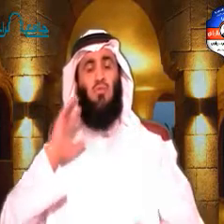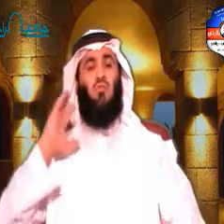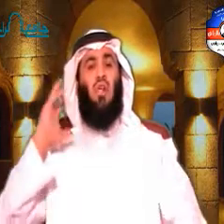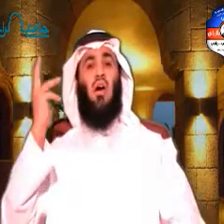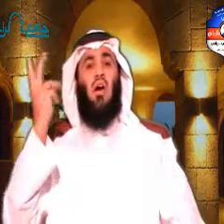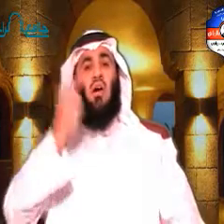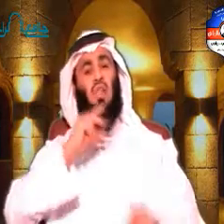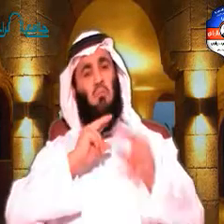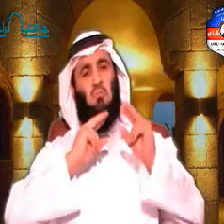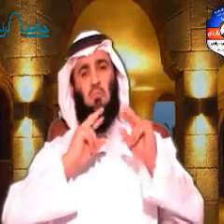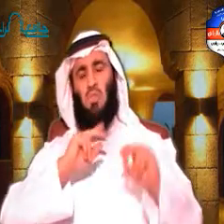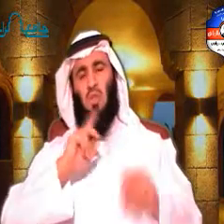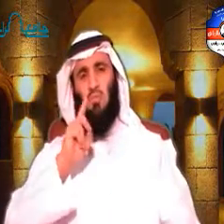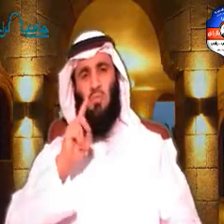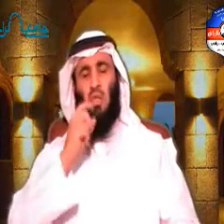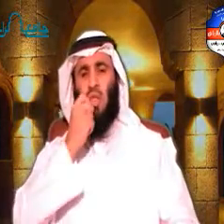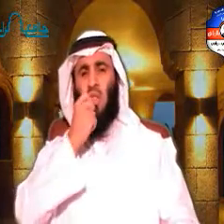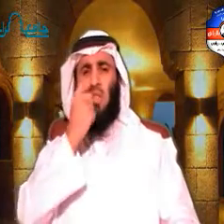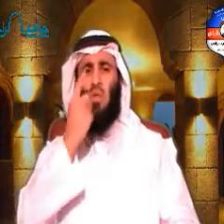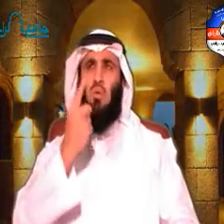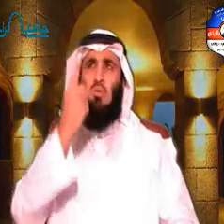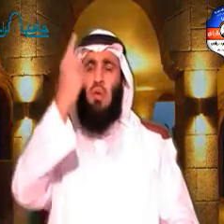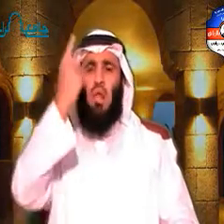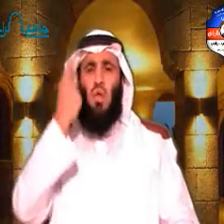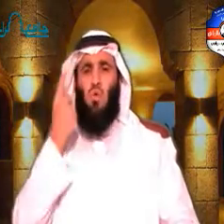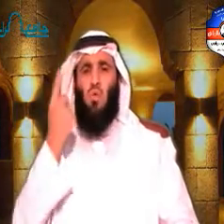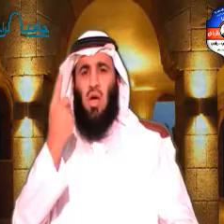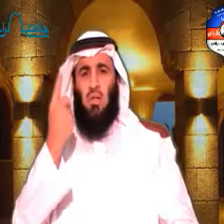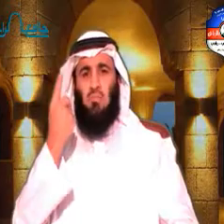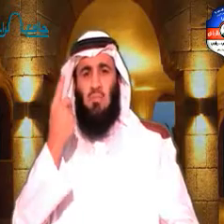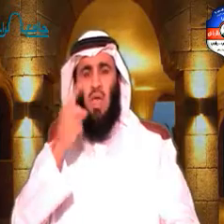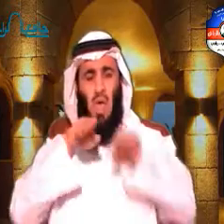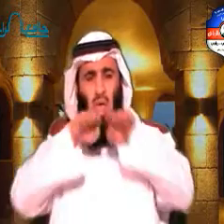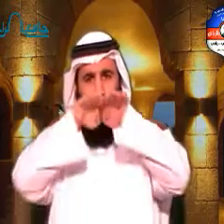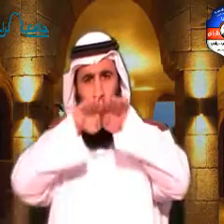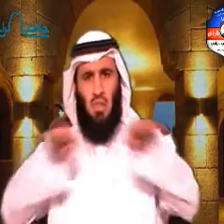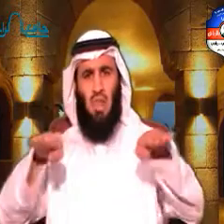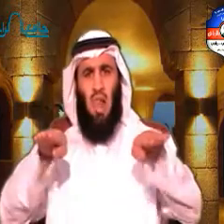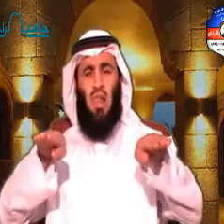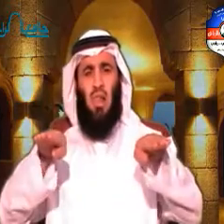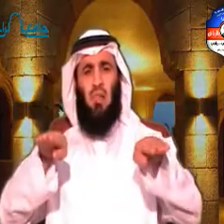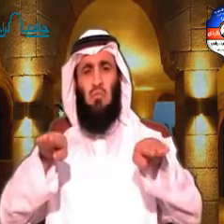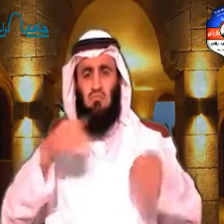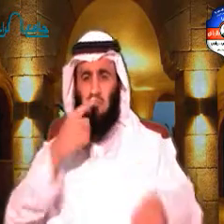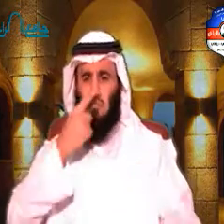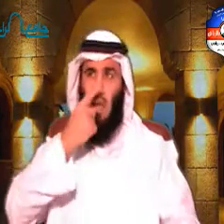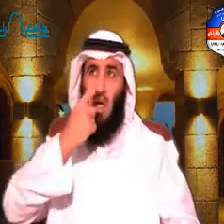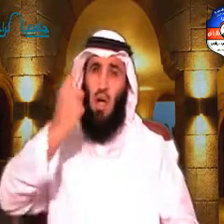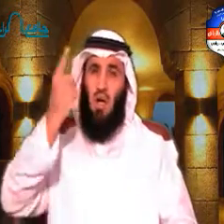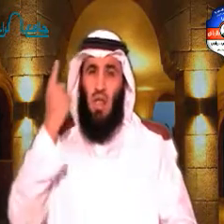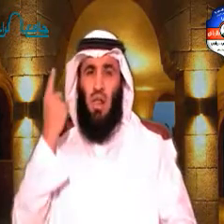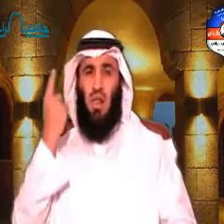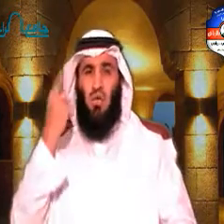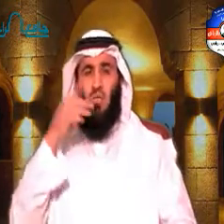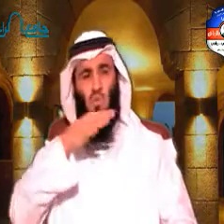عالمهم. توحيد خالص، وعدل منصف، وطاعة لله تعالى